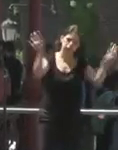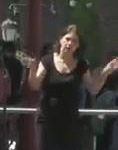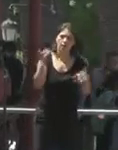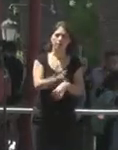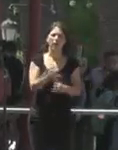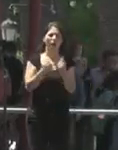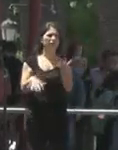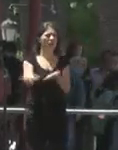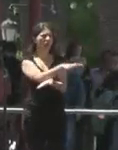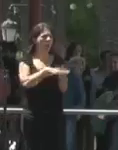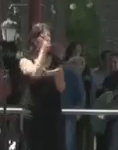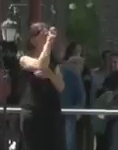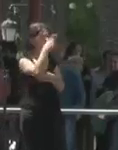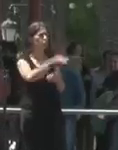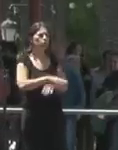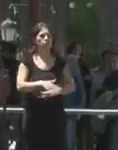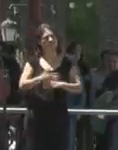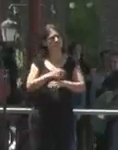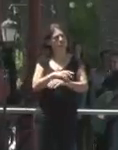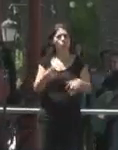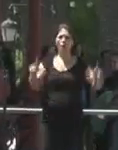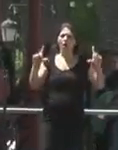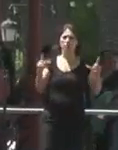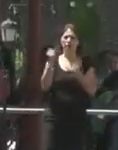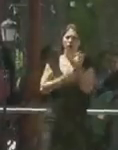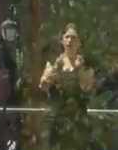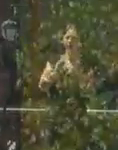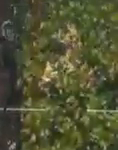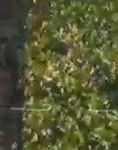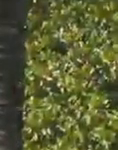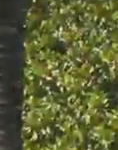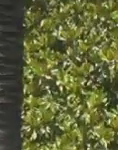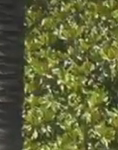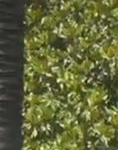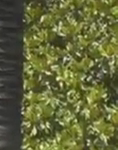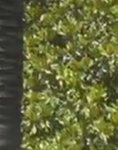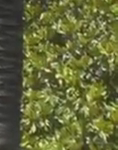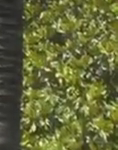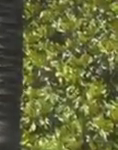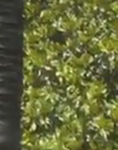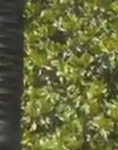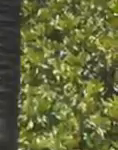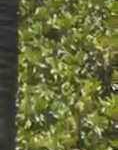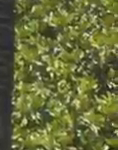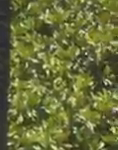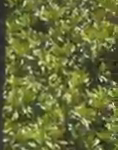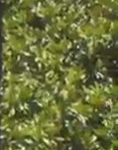plaza de su pueblo o en la plaza de su barrio. Muchas gracias a toda la gente que está dando una lección de humildad a los